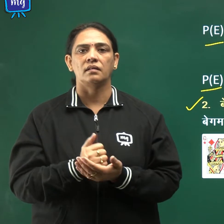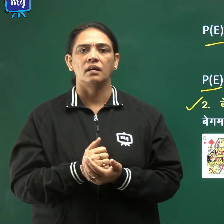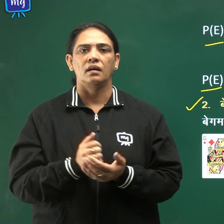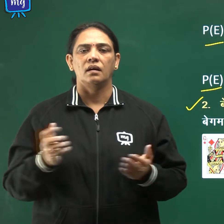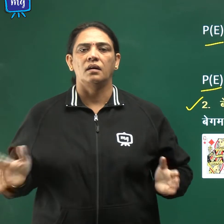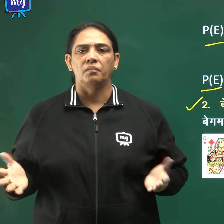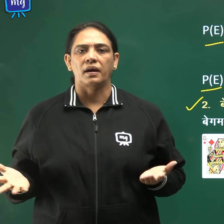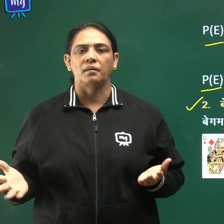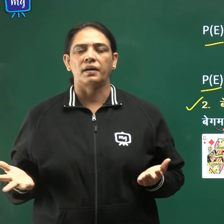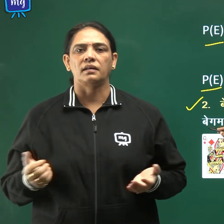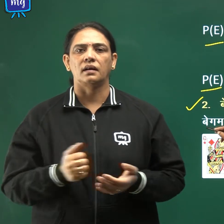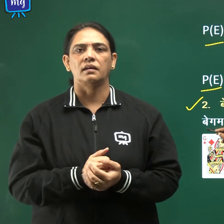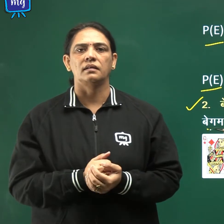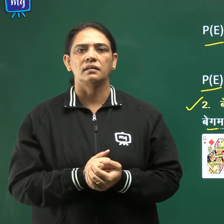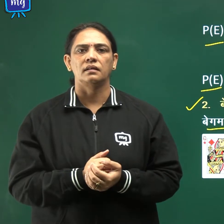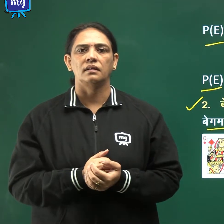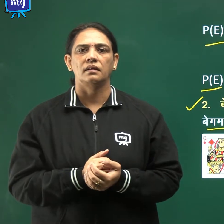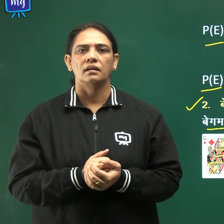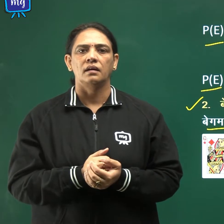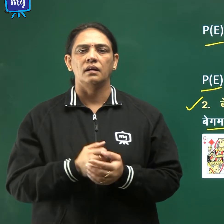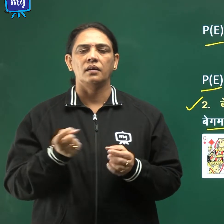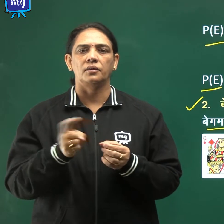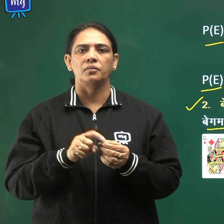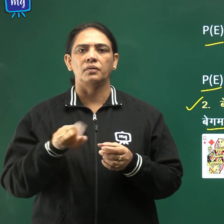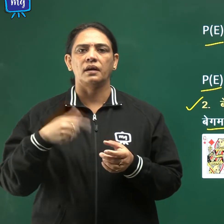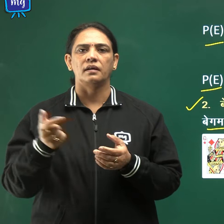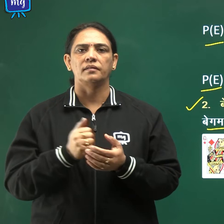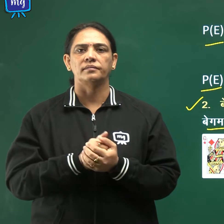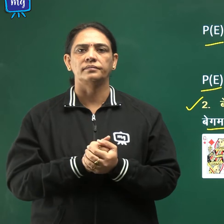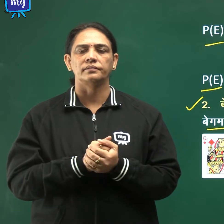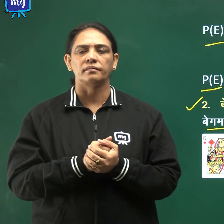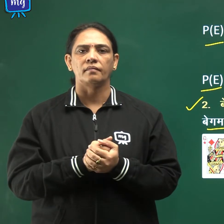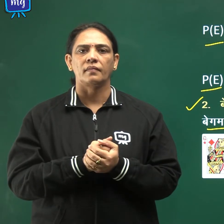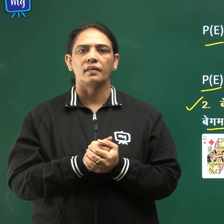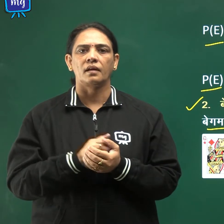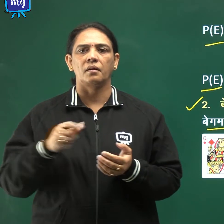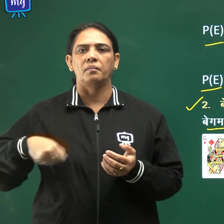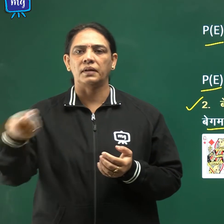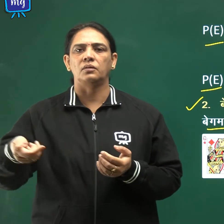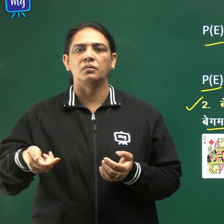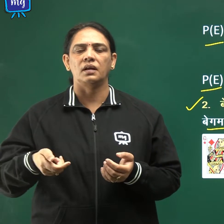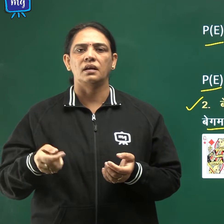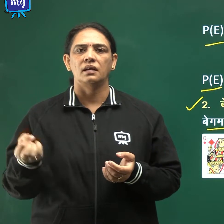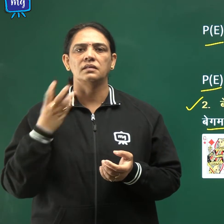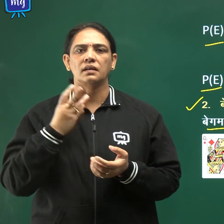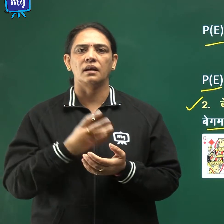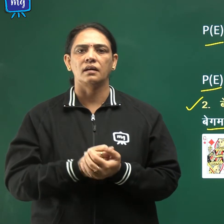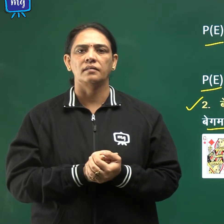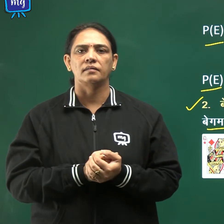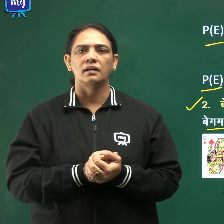प्रायिकता सोनू निगम के के पत्तों में संख्या है